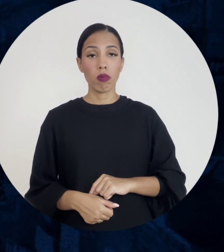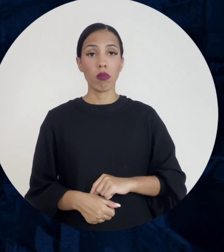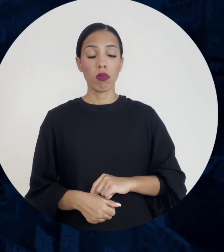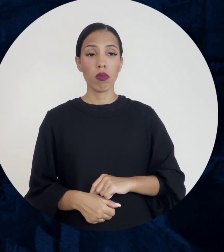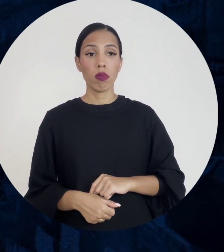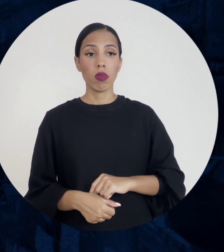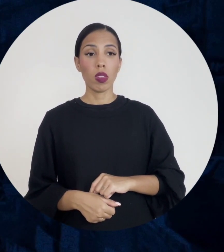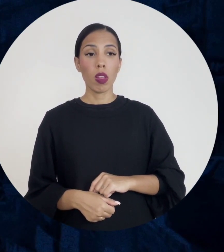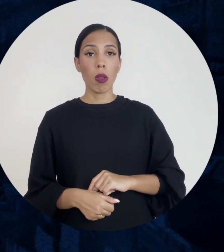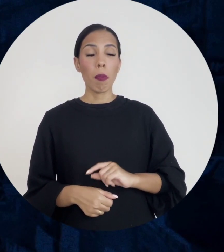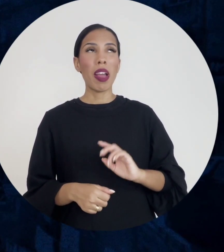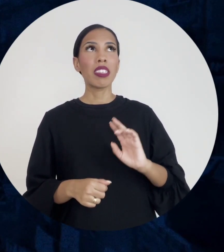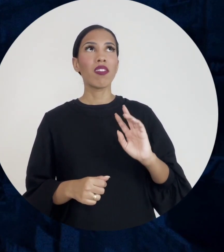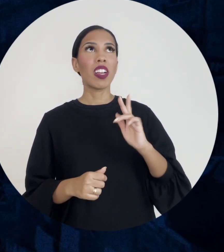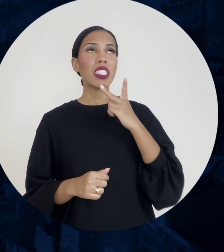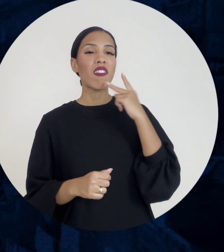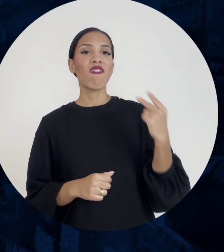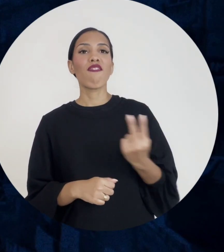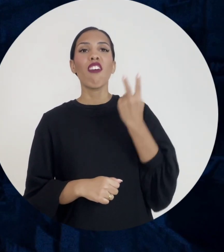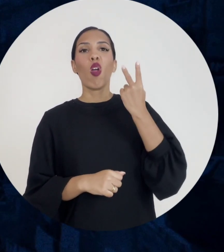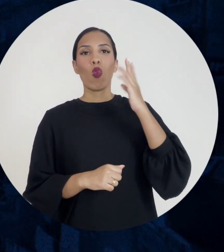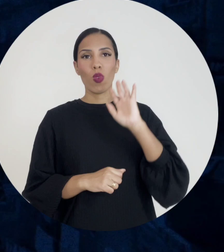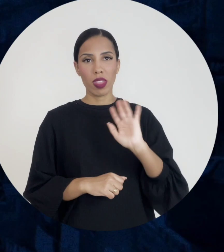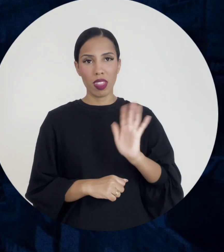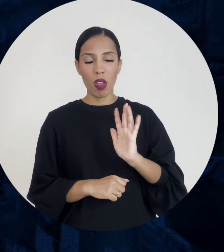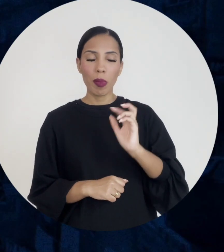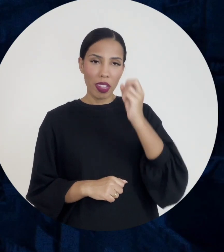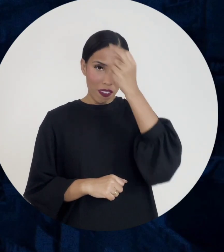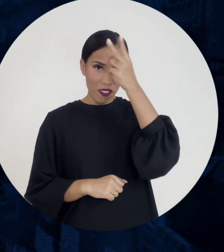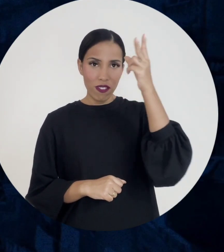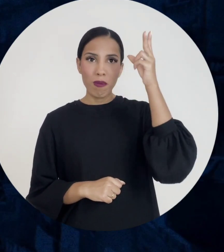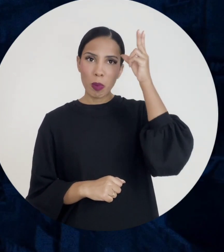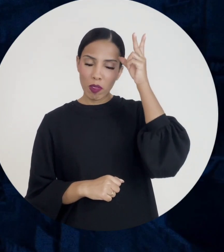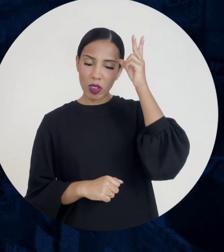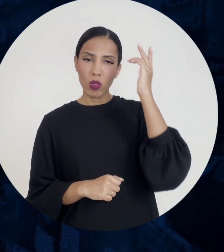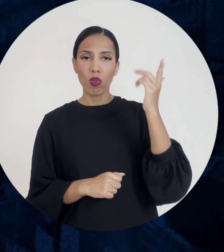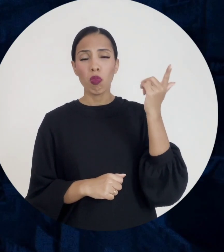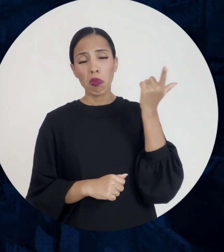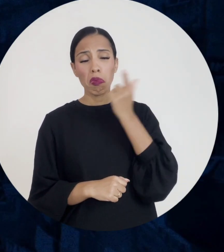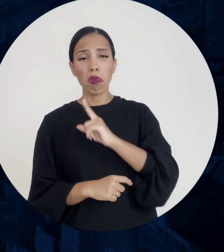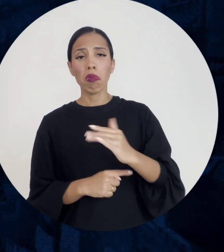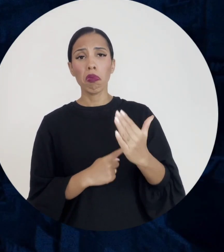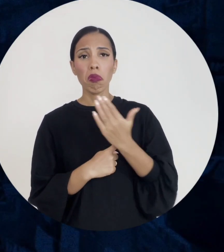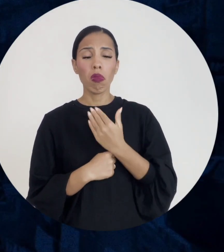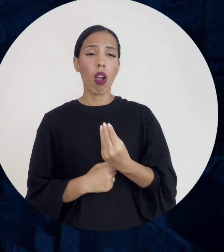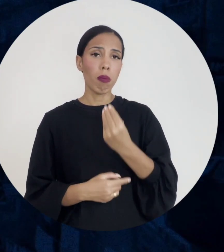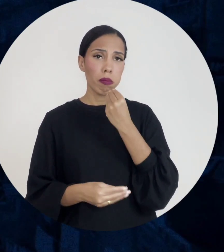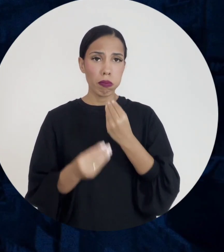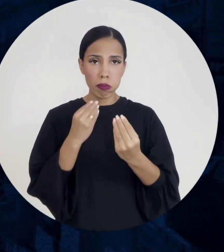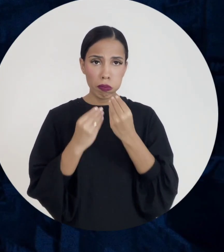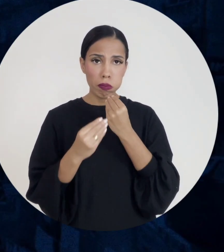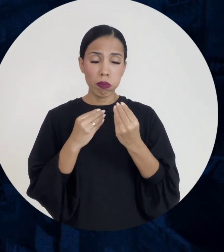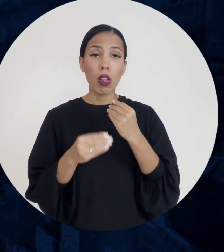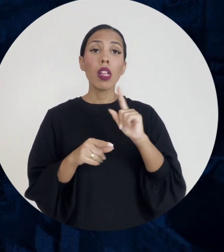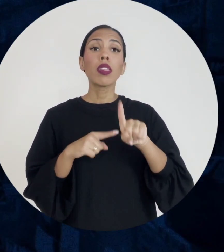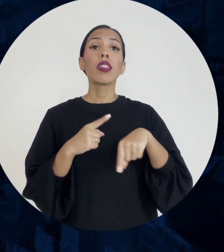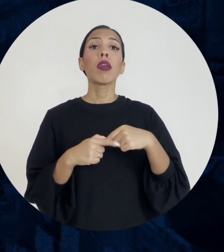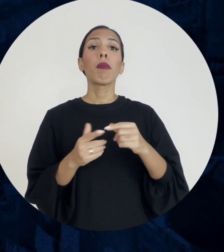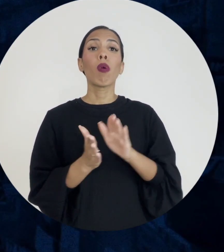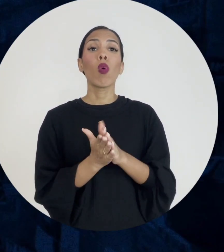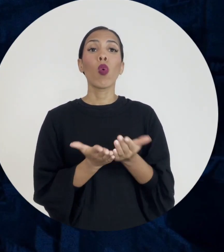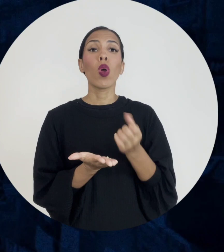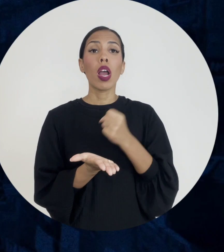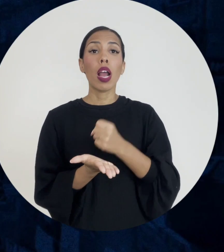digo reconhecimento, mas a ajuda da prefeitura com o lanche, depois veio a carteira assinada depois de